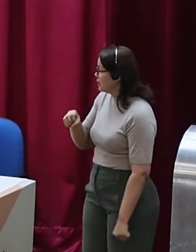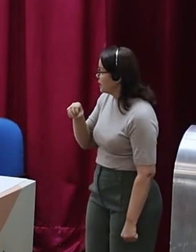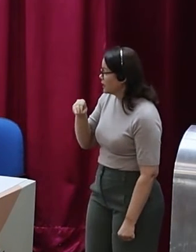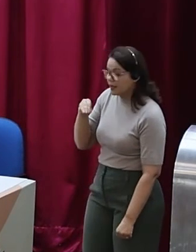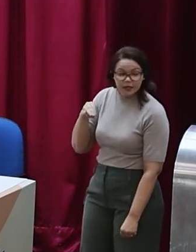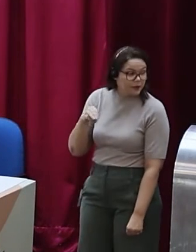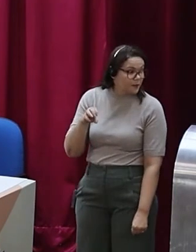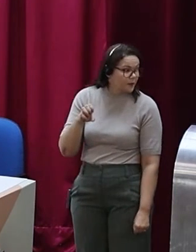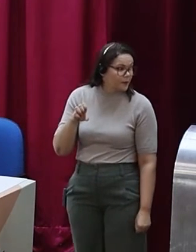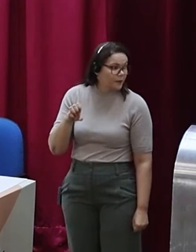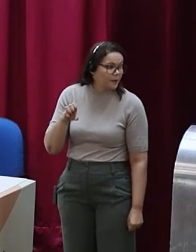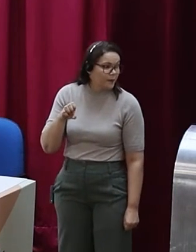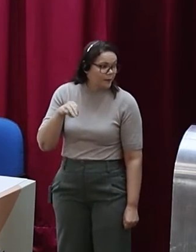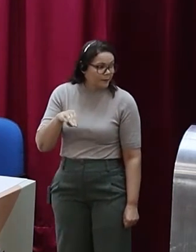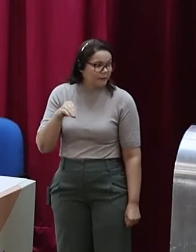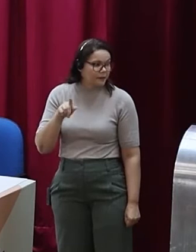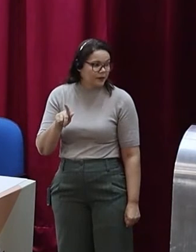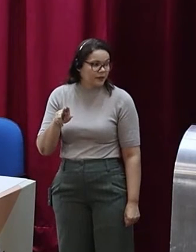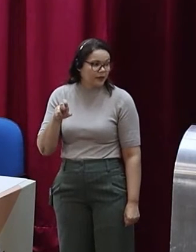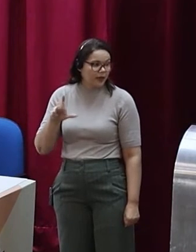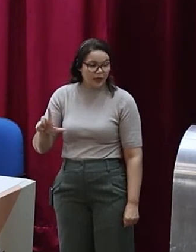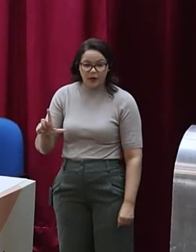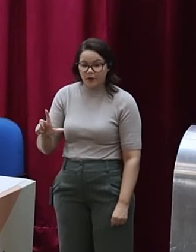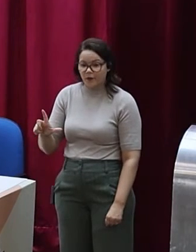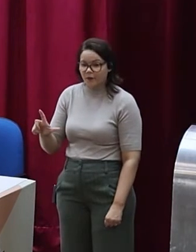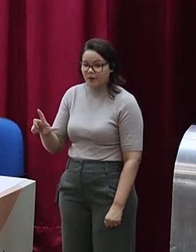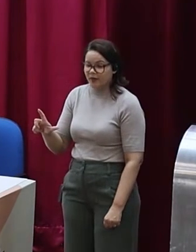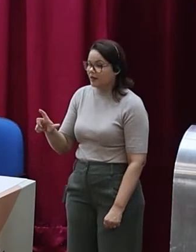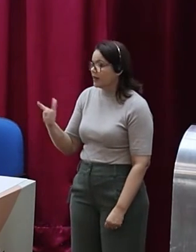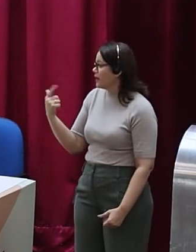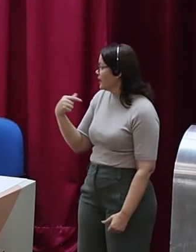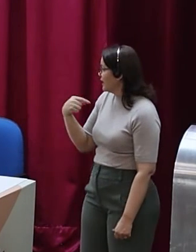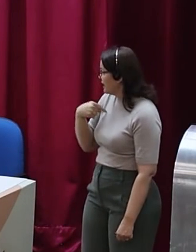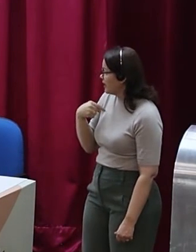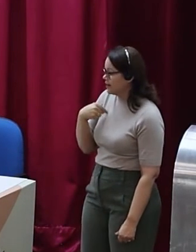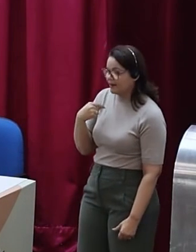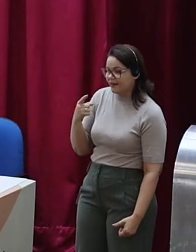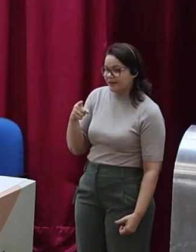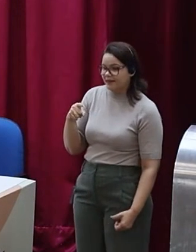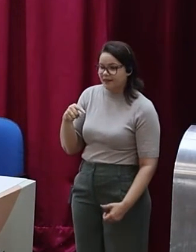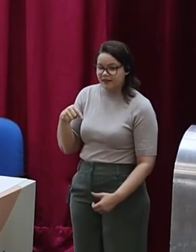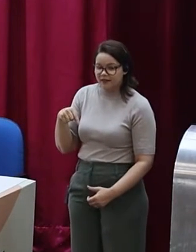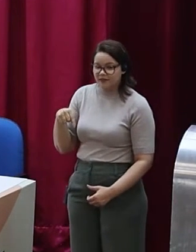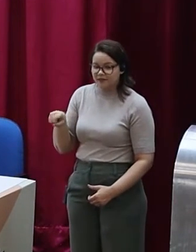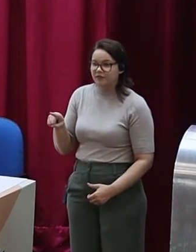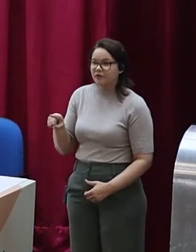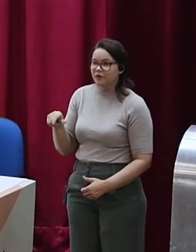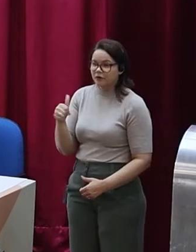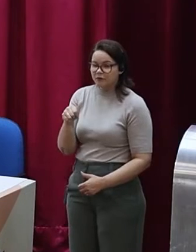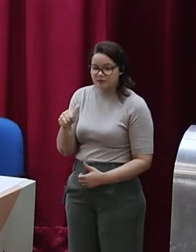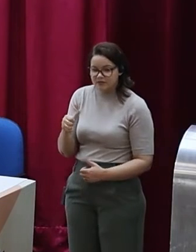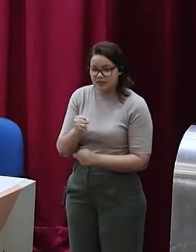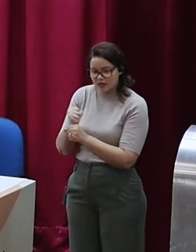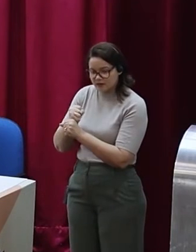no Paraguai, sobre o Paraguai, e o Miguel me recebeu lá. Miguel me recibió aí em Paraguai 11